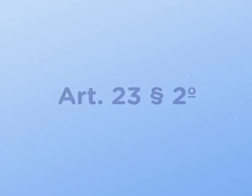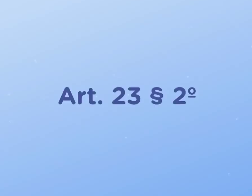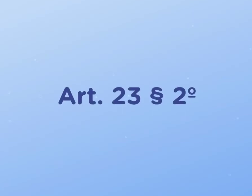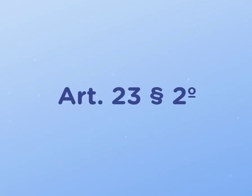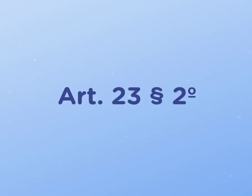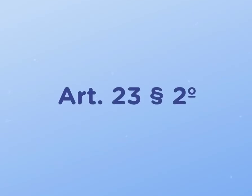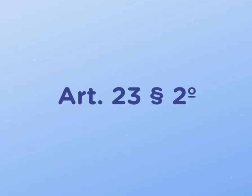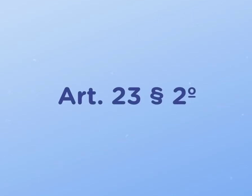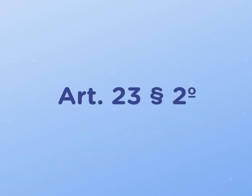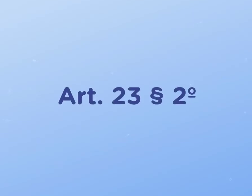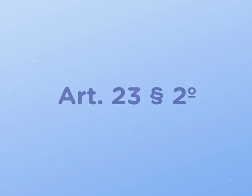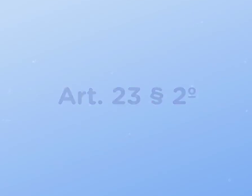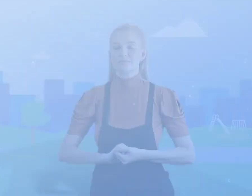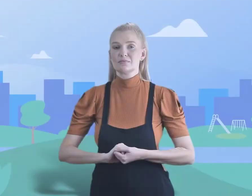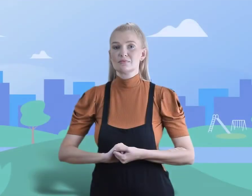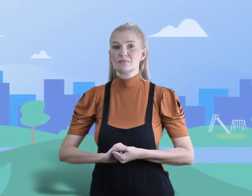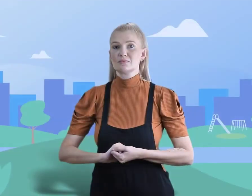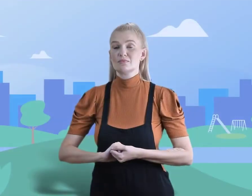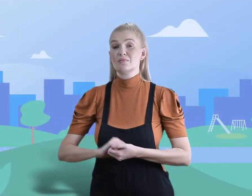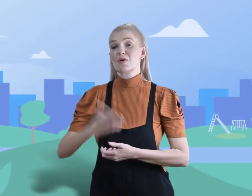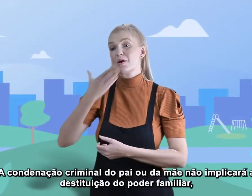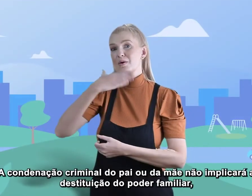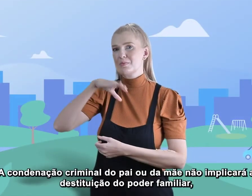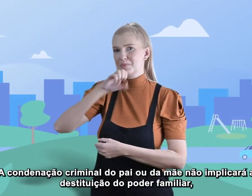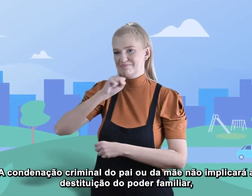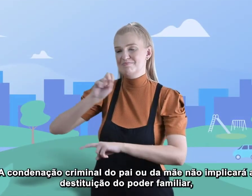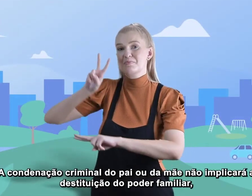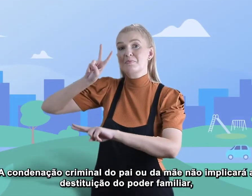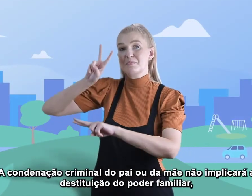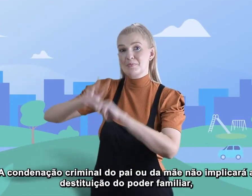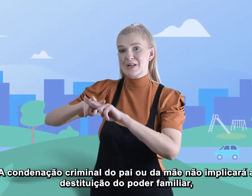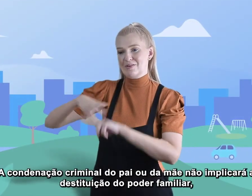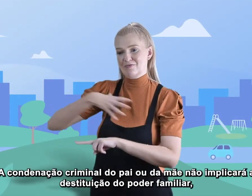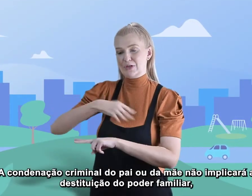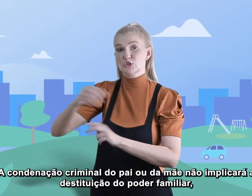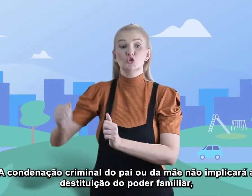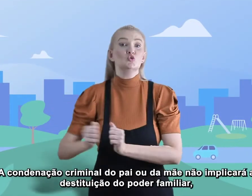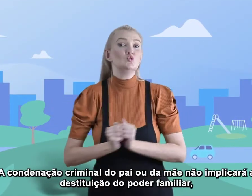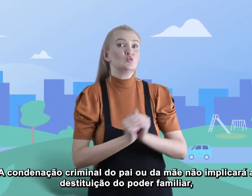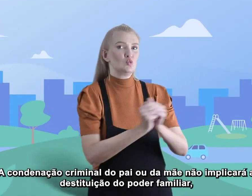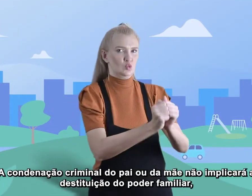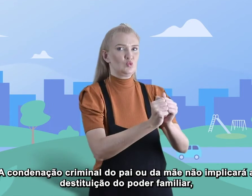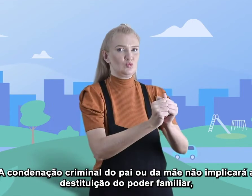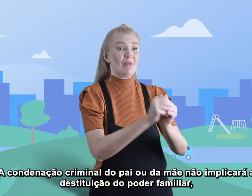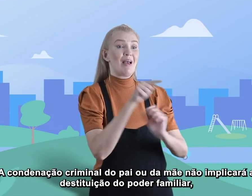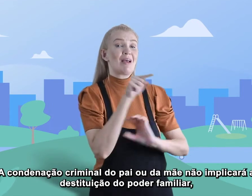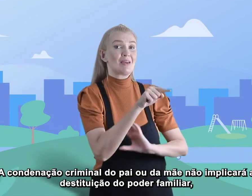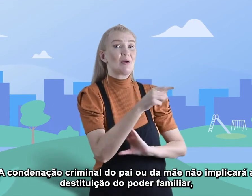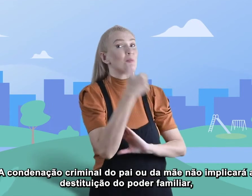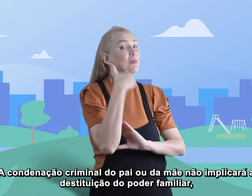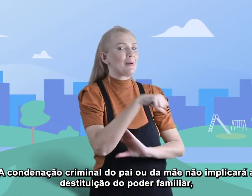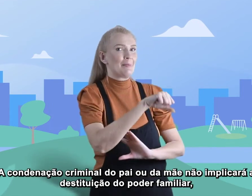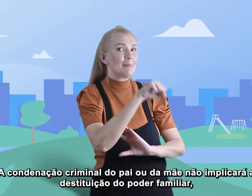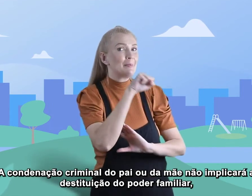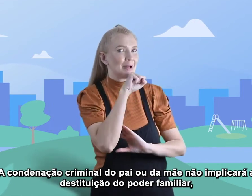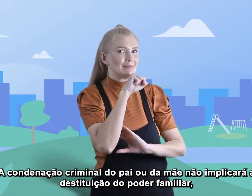Artigo 23, parágrafo 2º. A condenação criminal do pai ou da mãe não implicará a destituição do